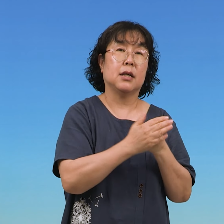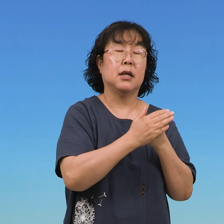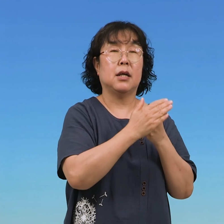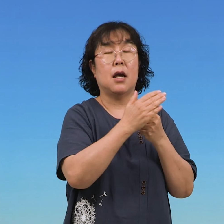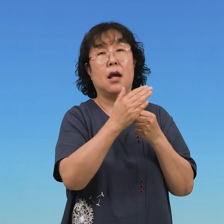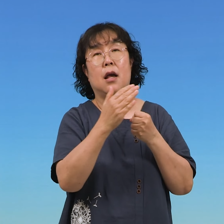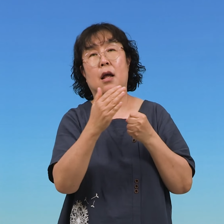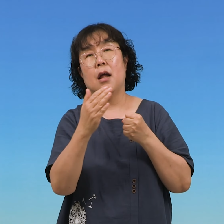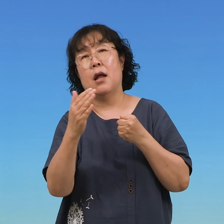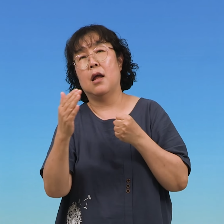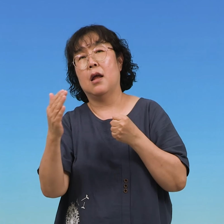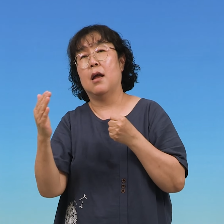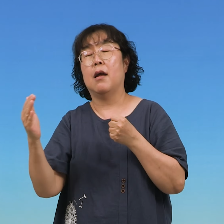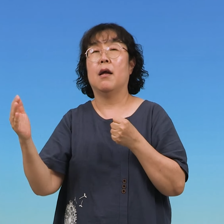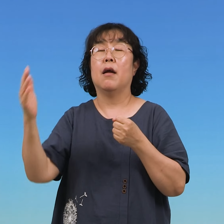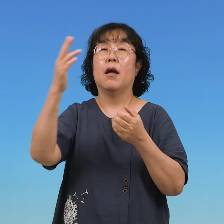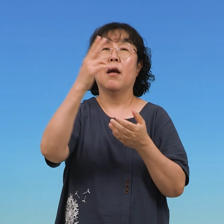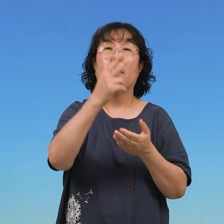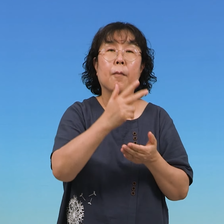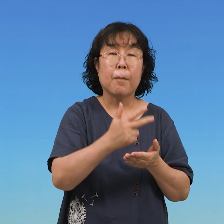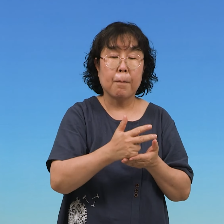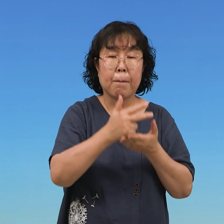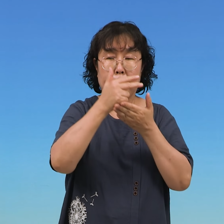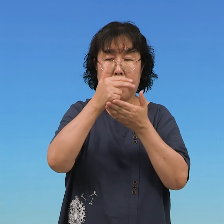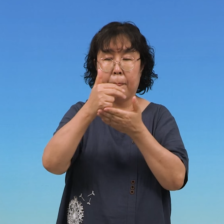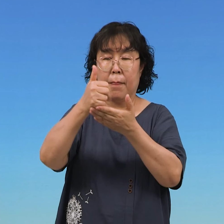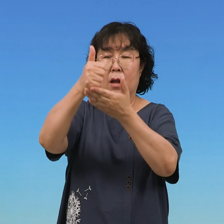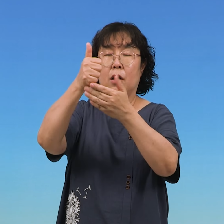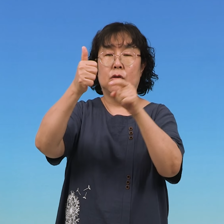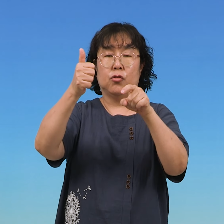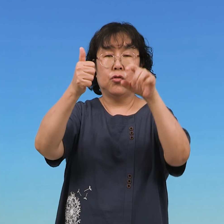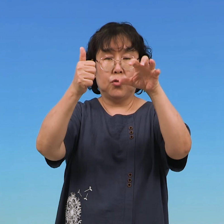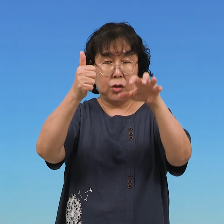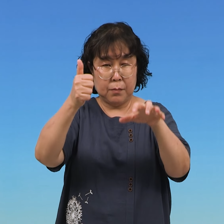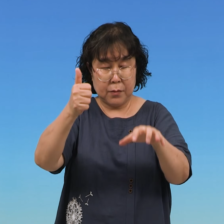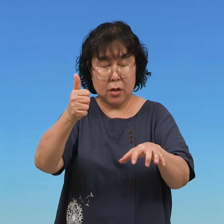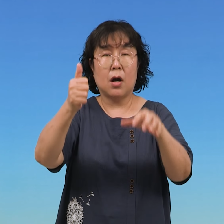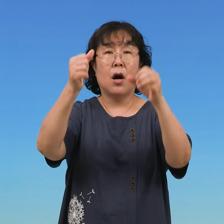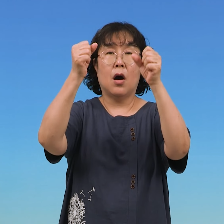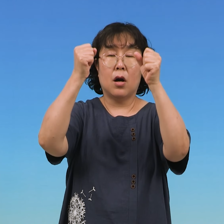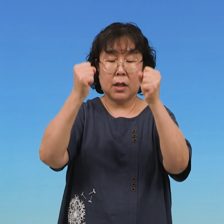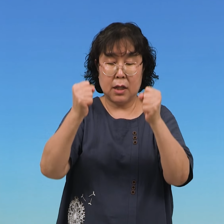모든 예배 때마다 선포하십시오. 주님 여기 계시기에.